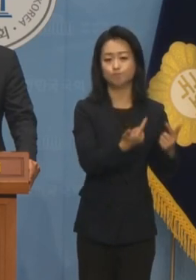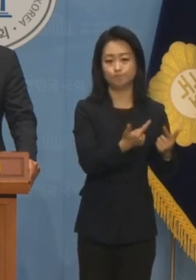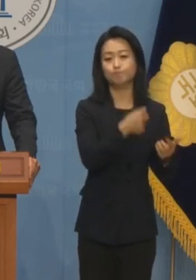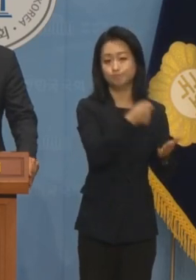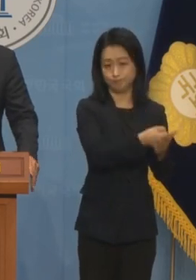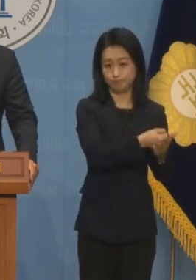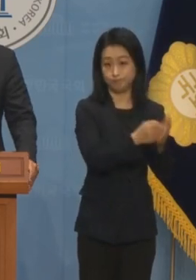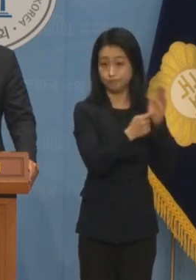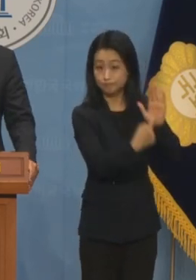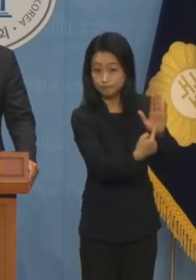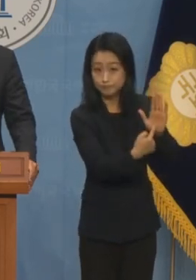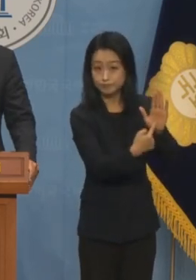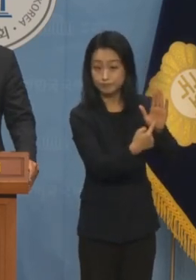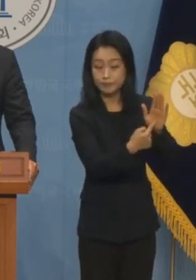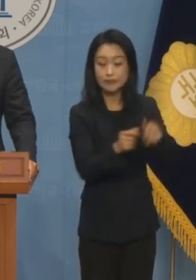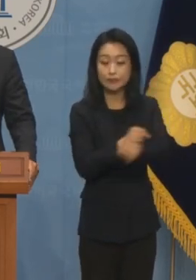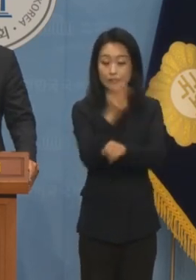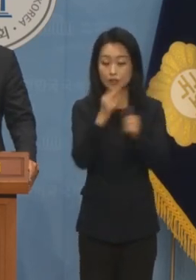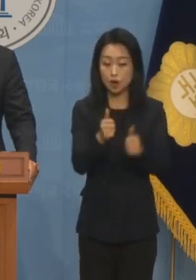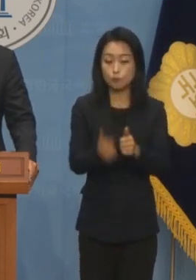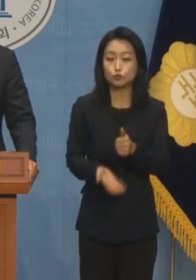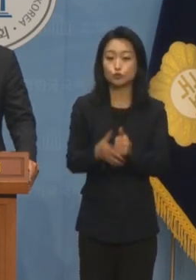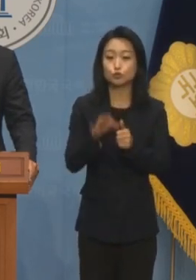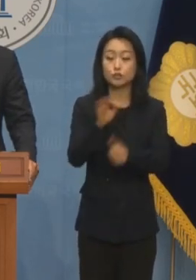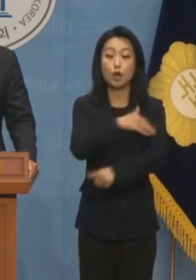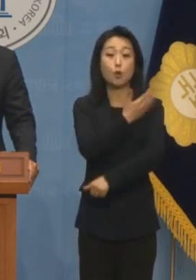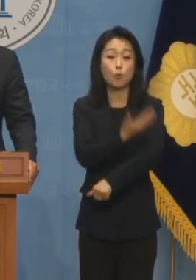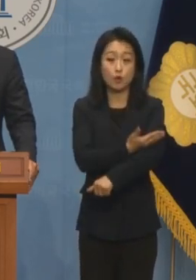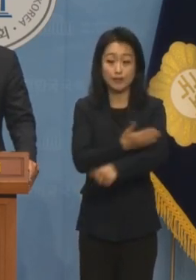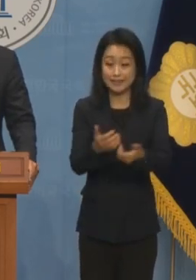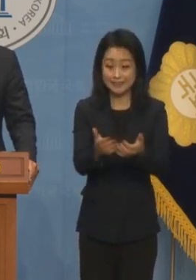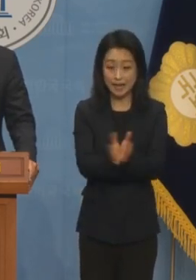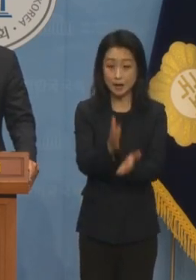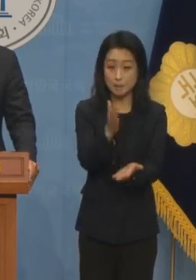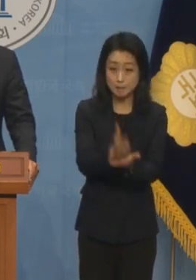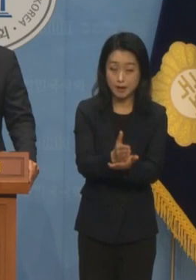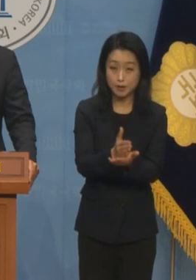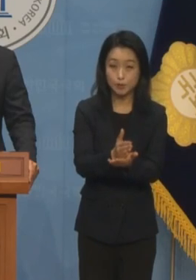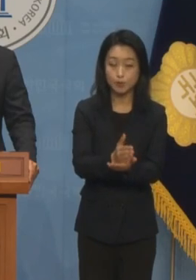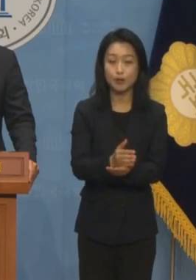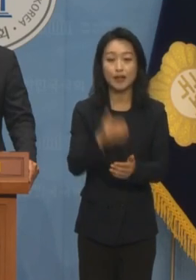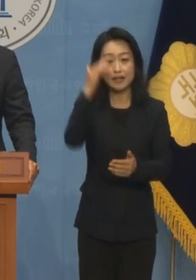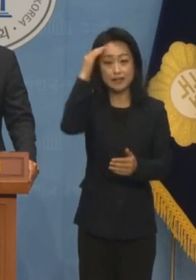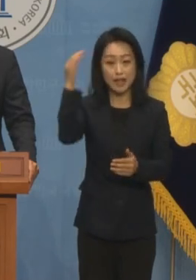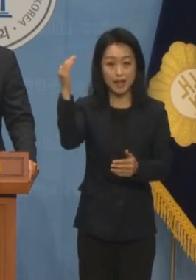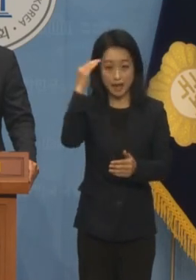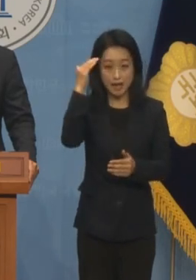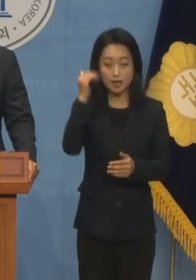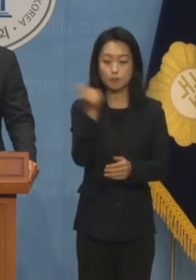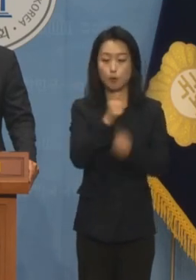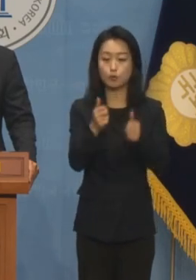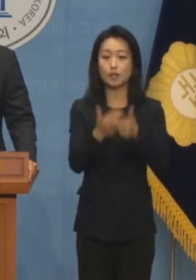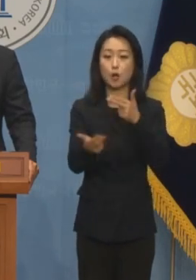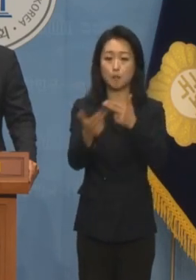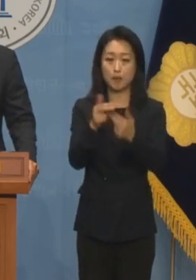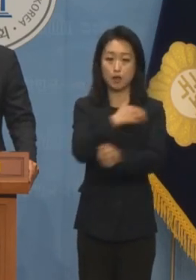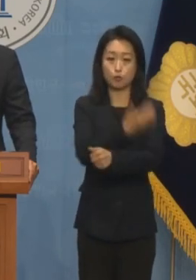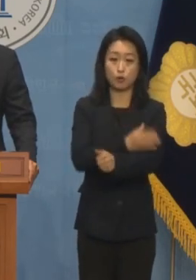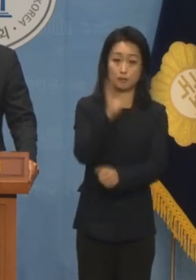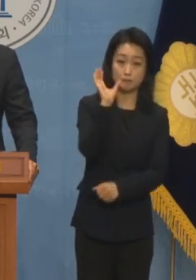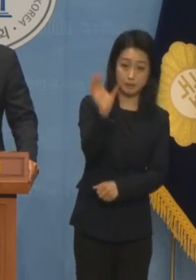이에 특검 추천권을 정당이 아닌 대한변호사협회에 부여하고